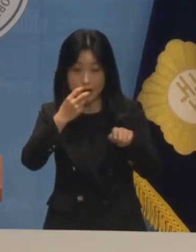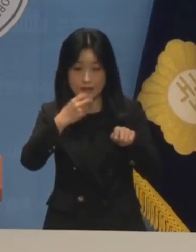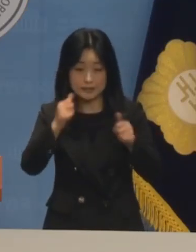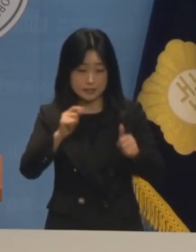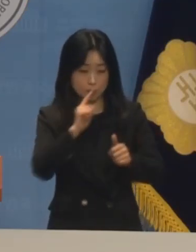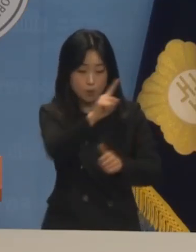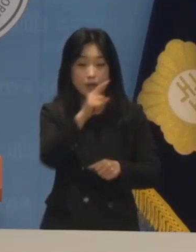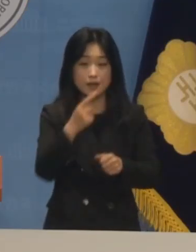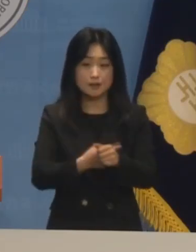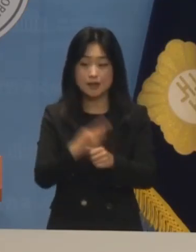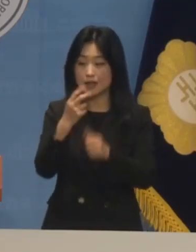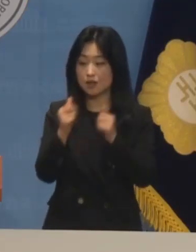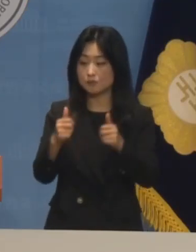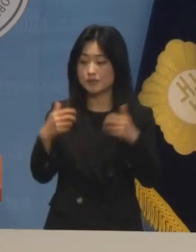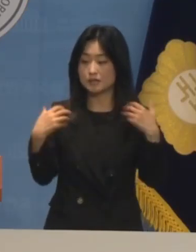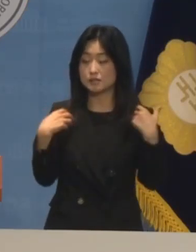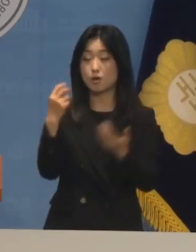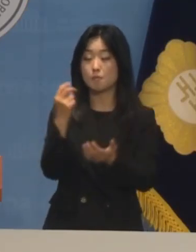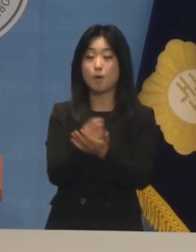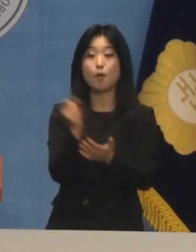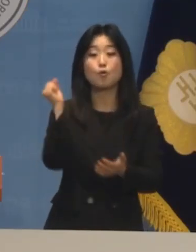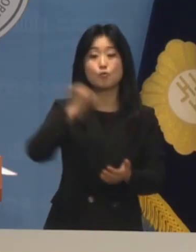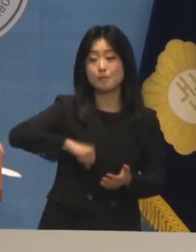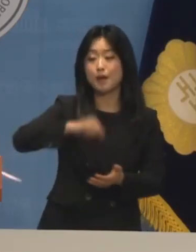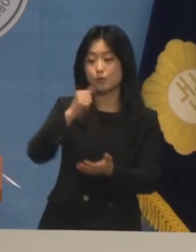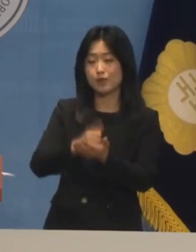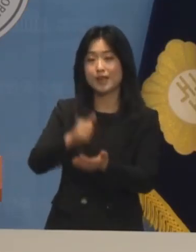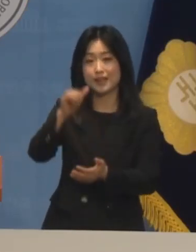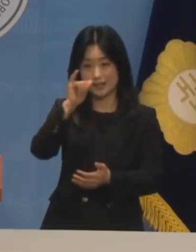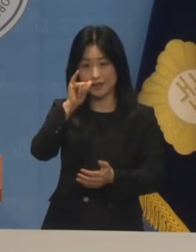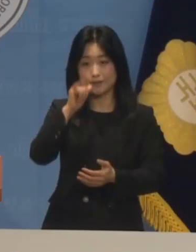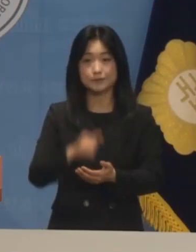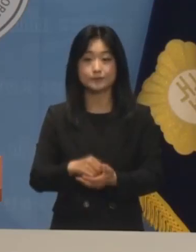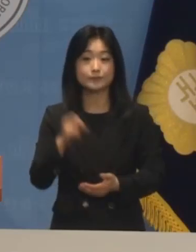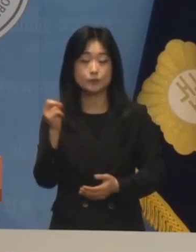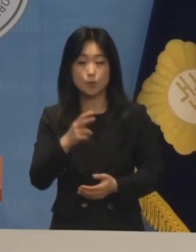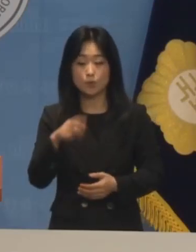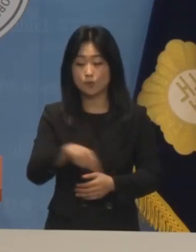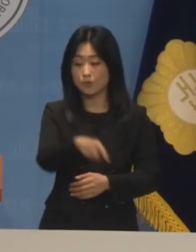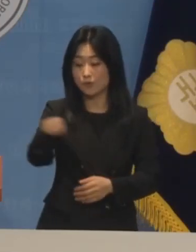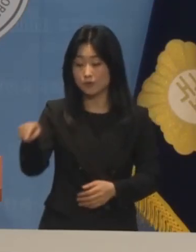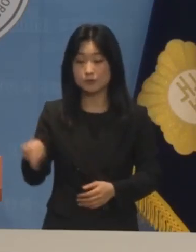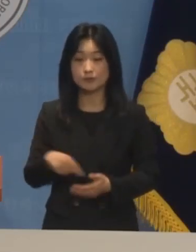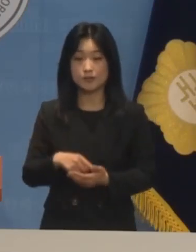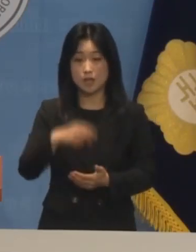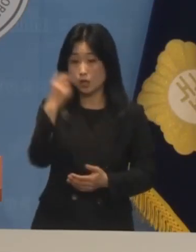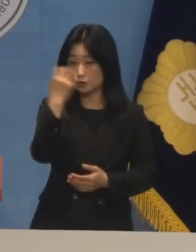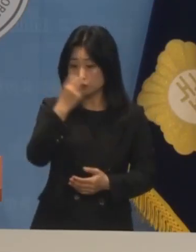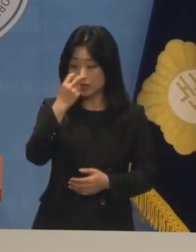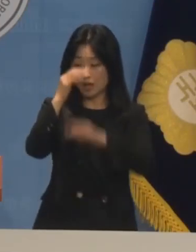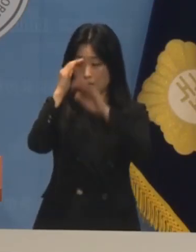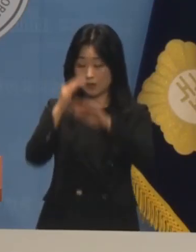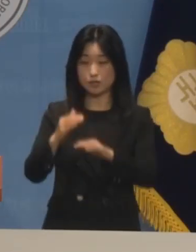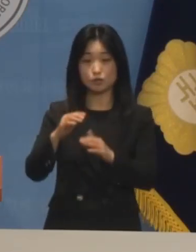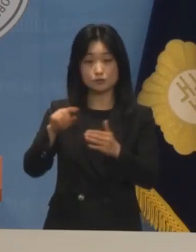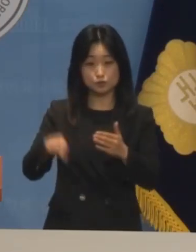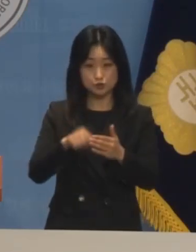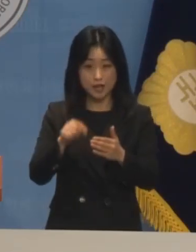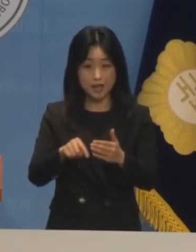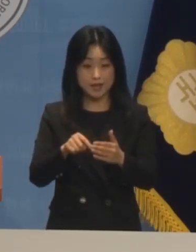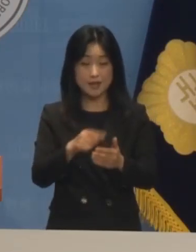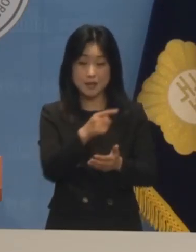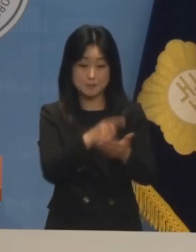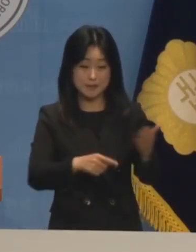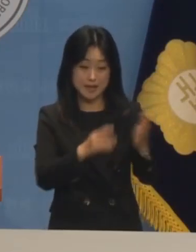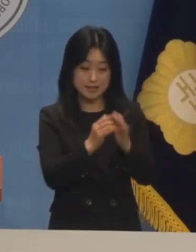강행하였으므로 검찰청법 위반의 죄책을 져야 마땅합니다. 아울러 피고발인들은 이 사건 수사 과정에서 이루어진